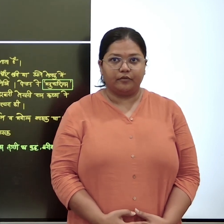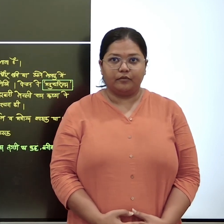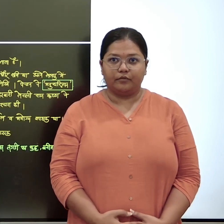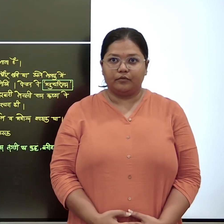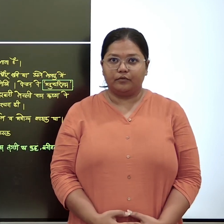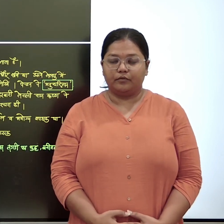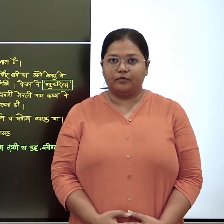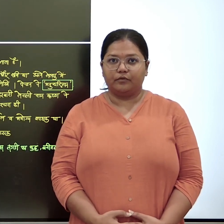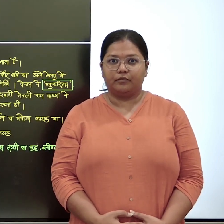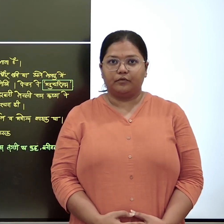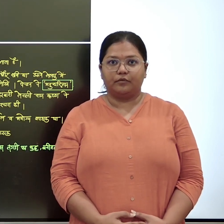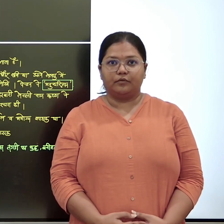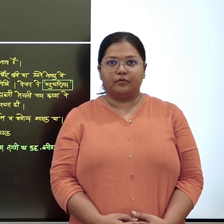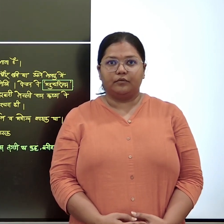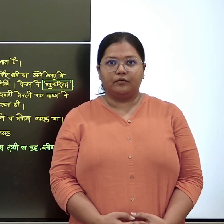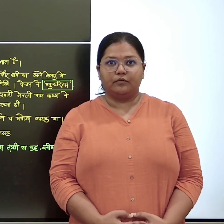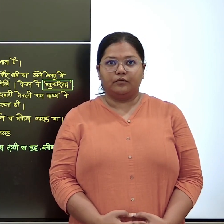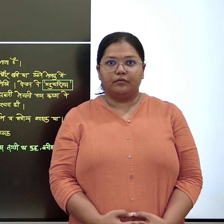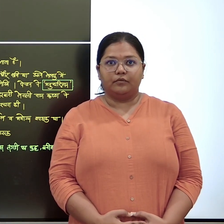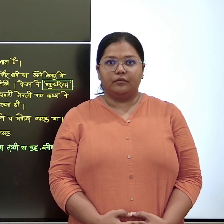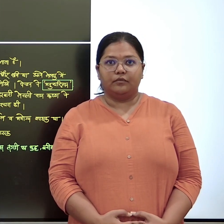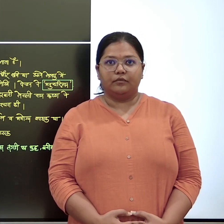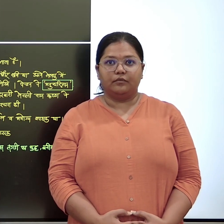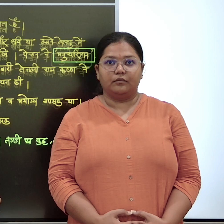हूँ, अभी पढ़ा था कुछ देर पहले,